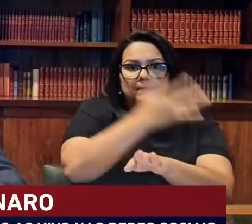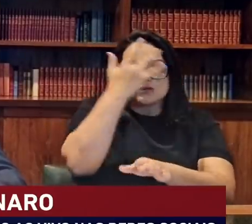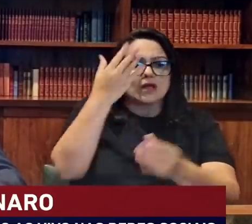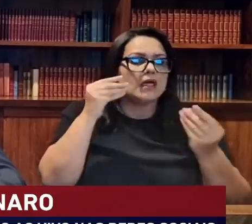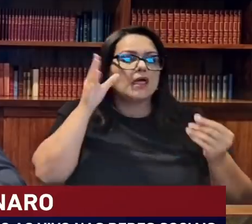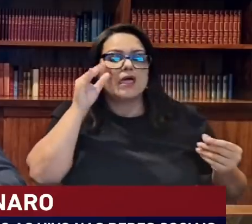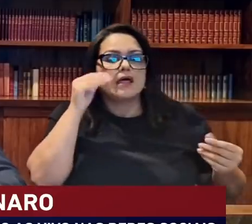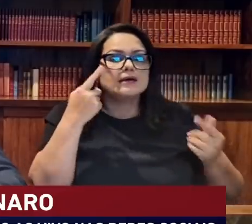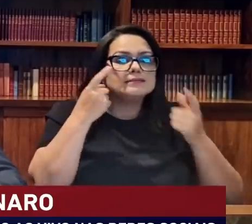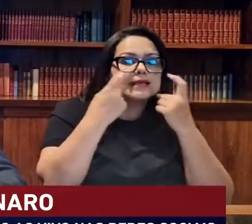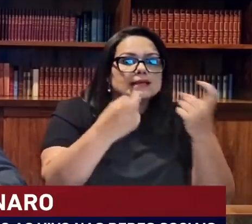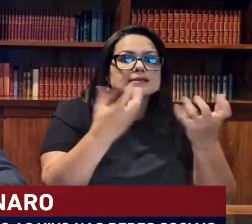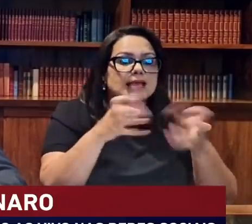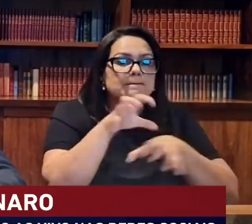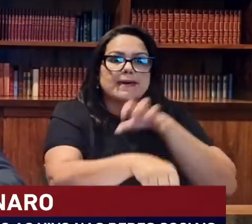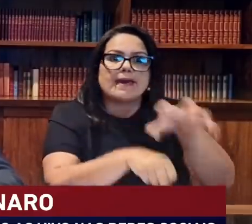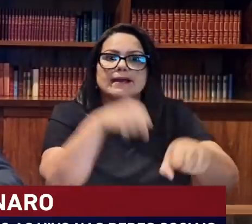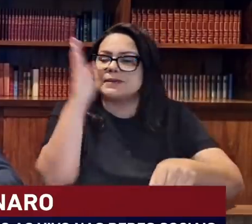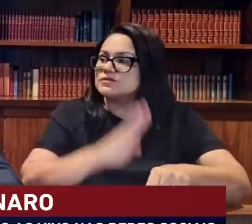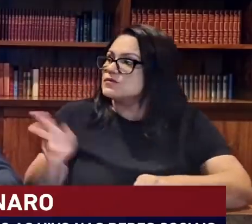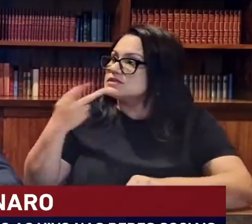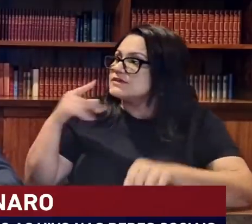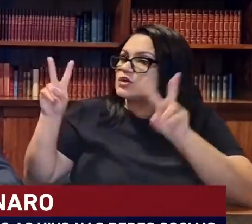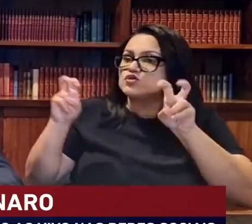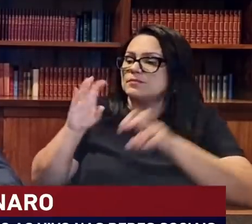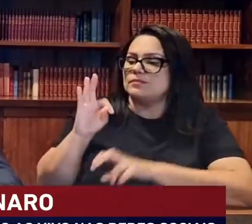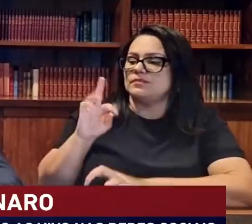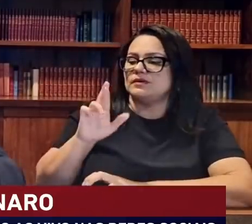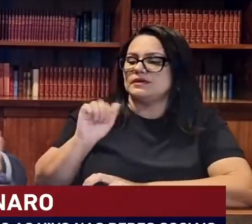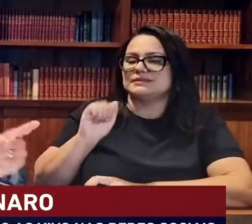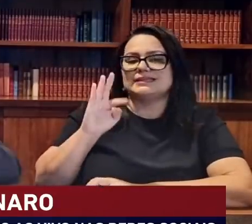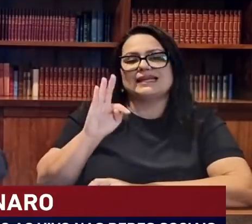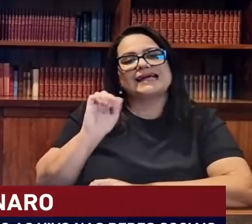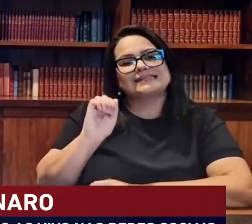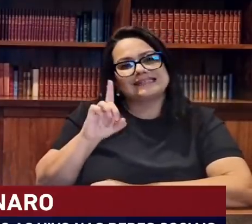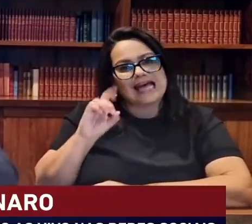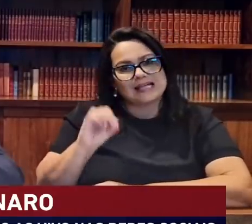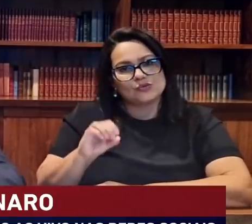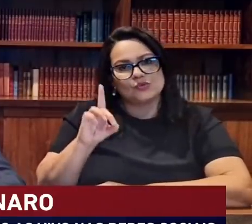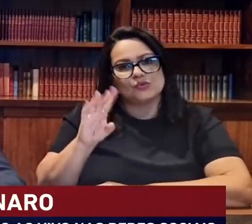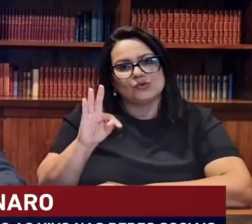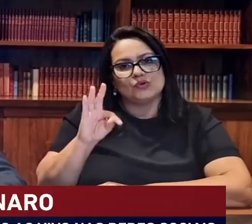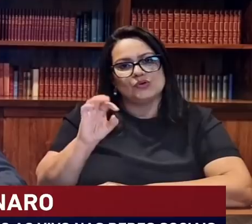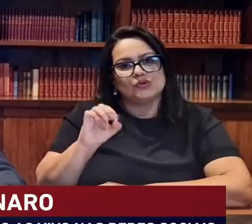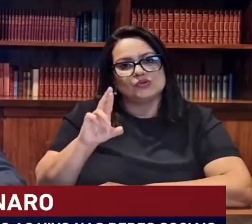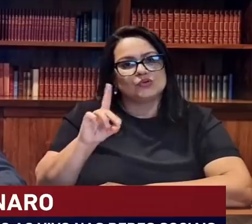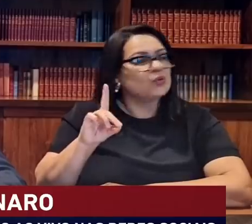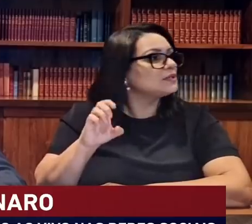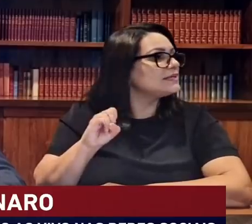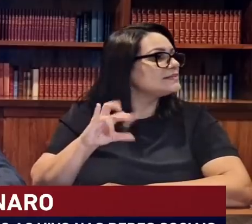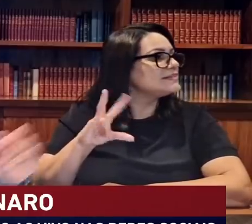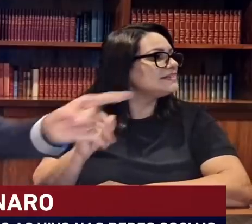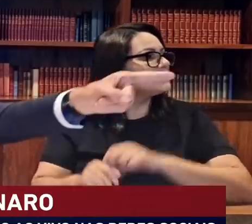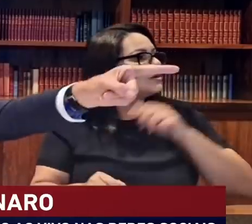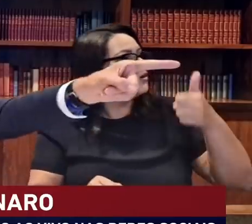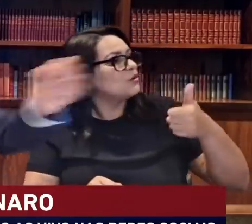disso aí? Eu tenho razão ou não? Claro que tem. Você acabou de falar em Tratado de Tordesilhas. Alguém sabe que ano foi o Tratado de Tordesilhas? Alguém sabe?